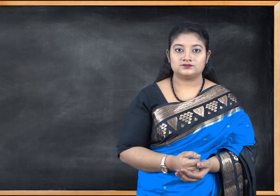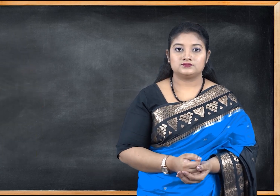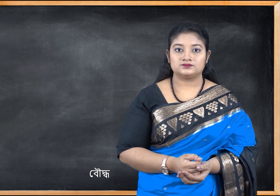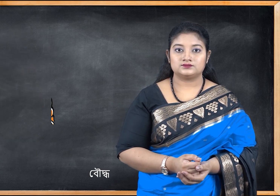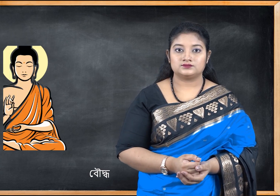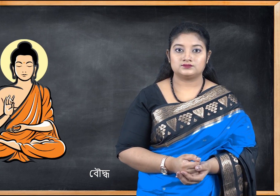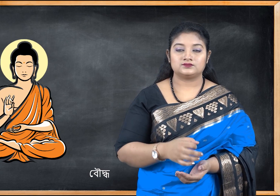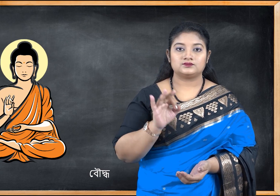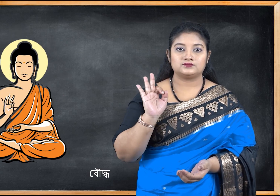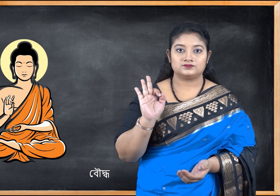বৌদ্ধ,